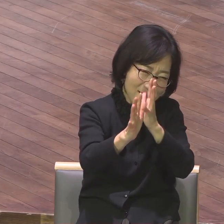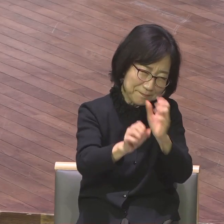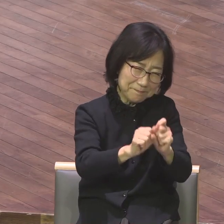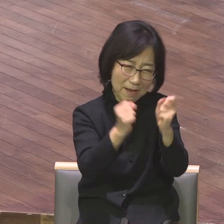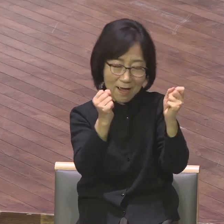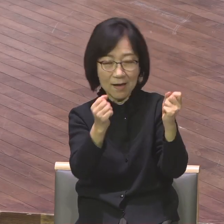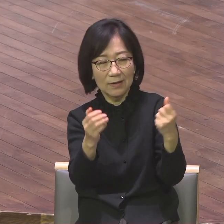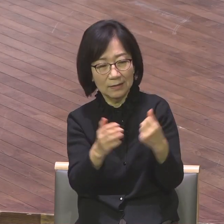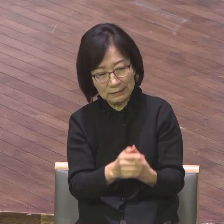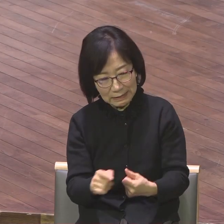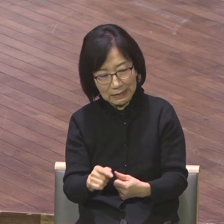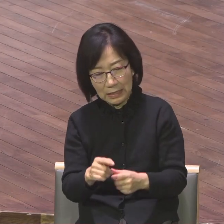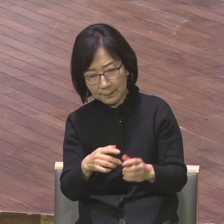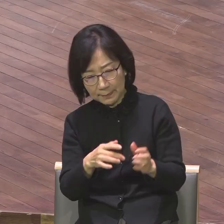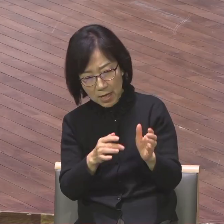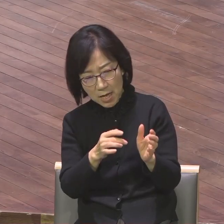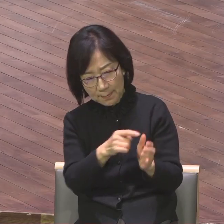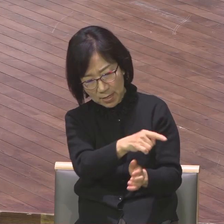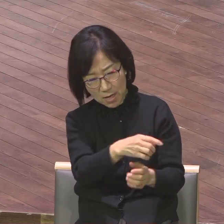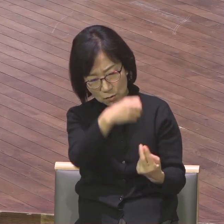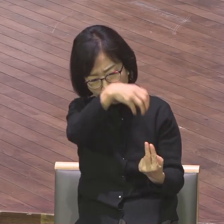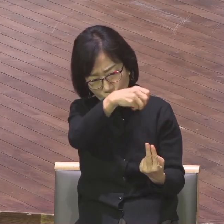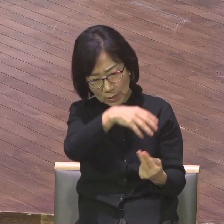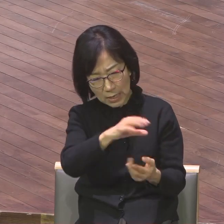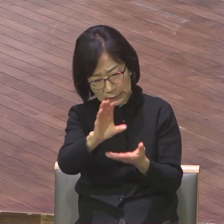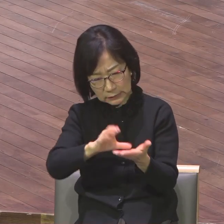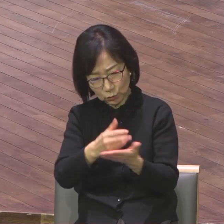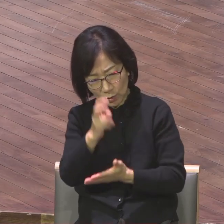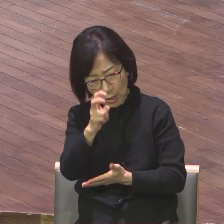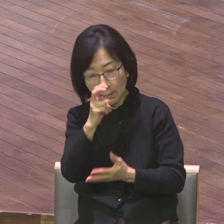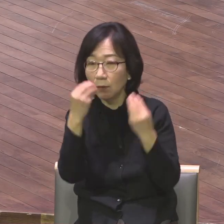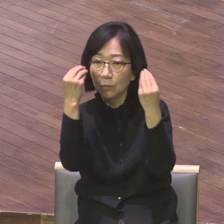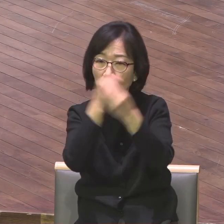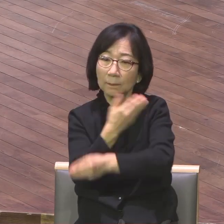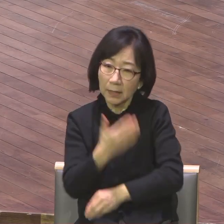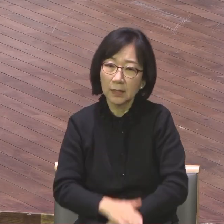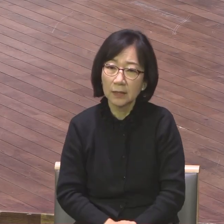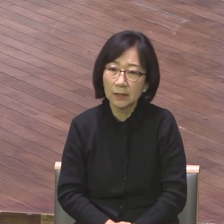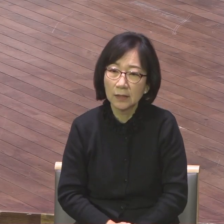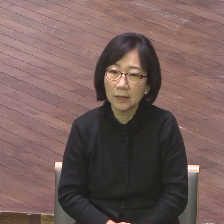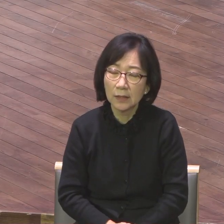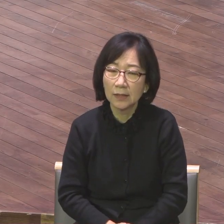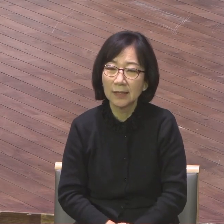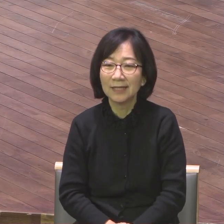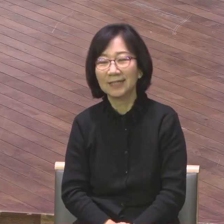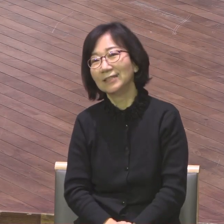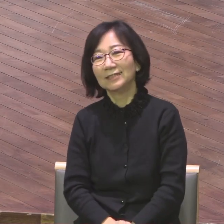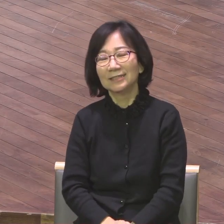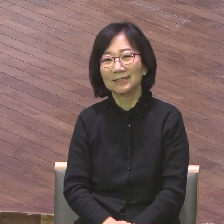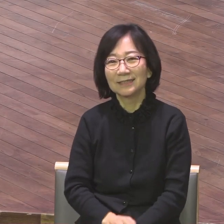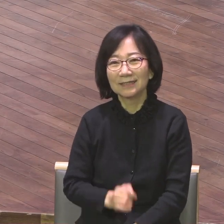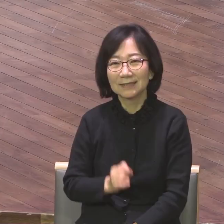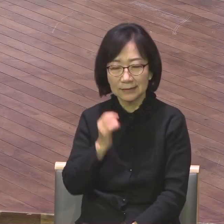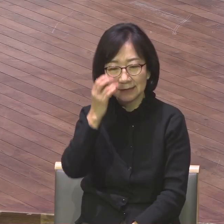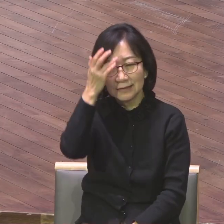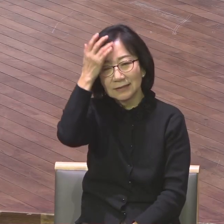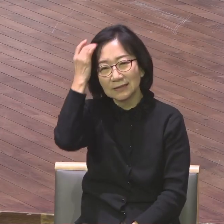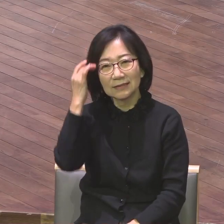사실 예수님과 이 세례